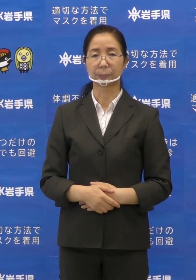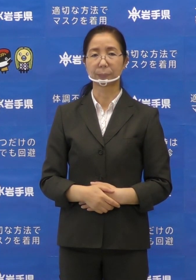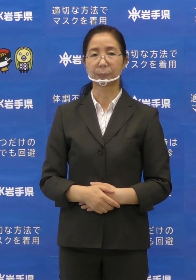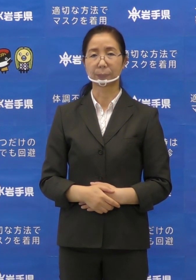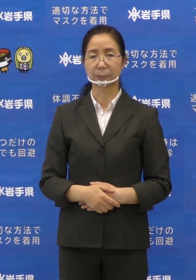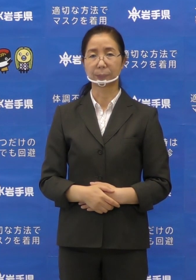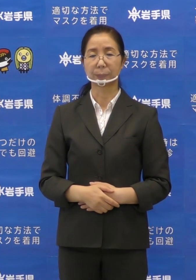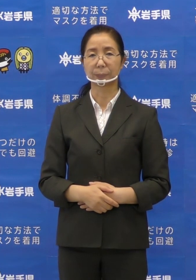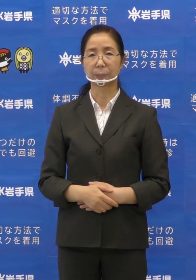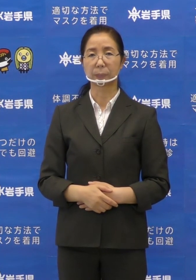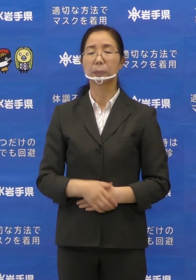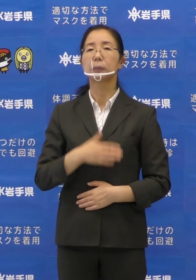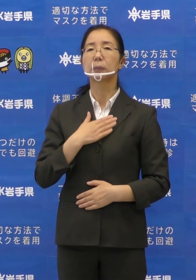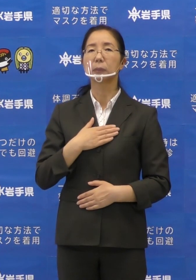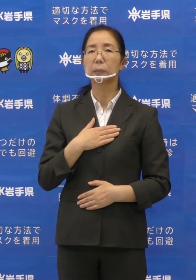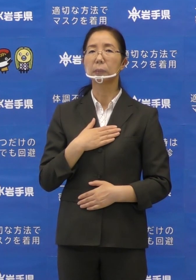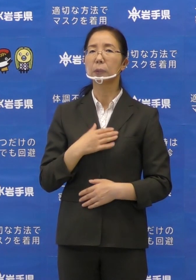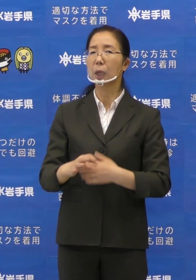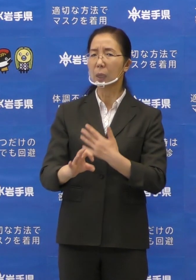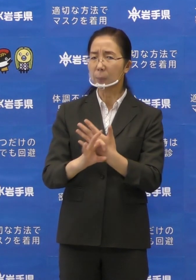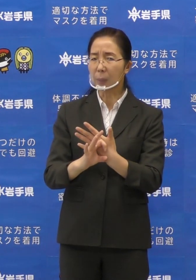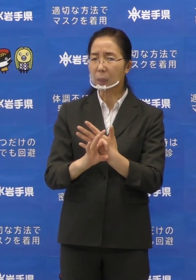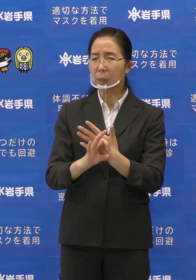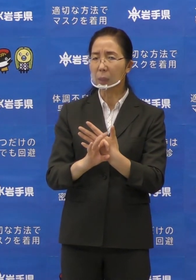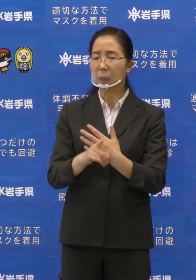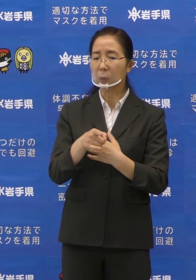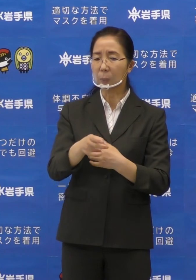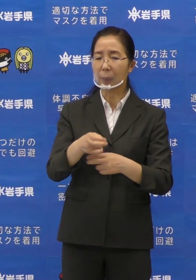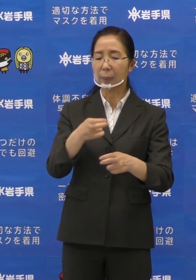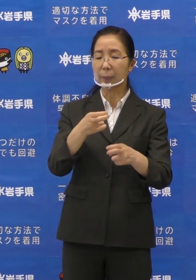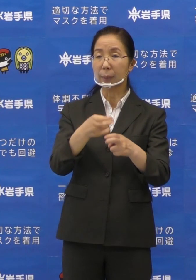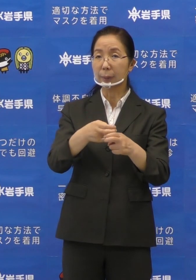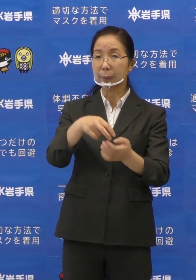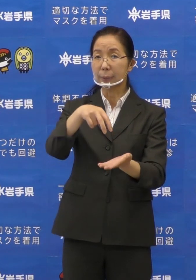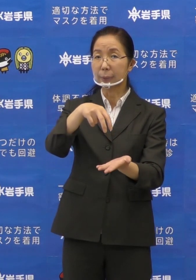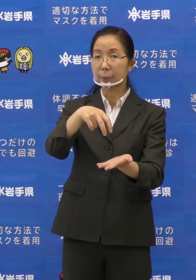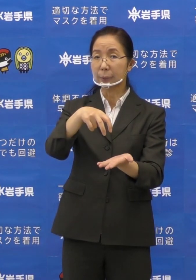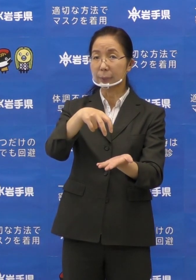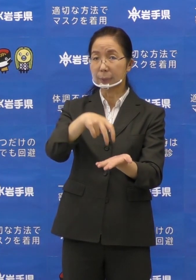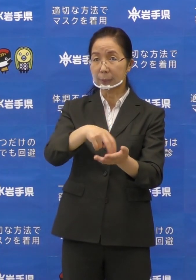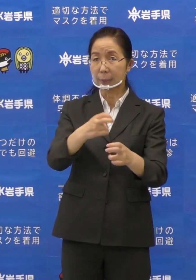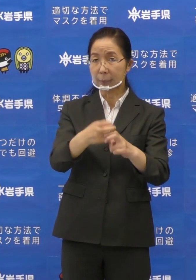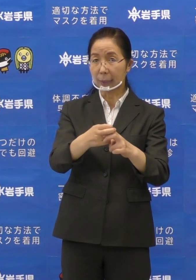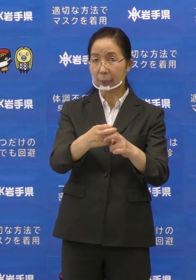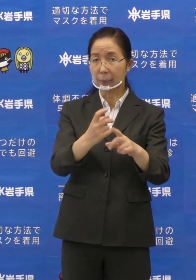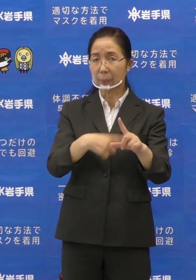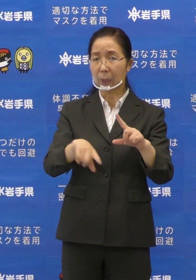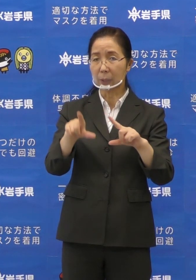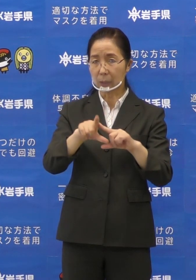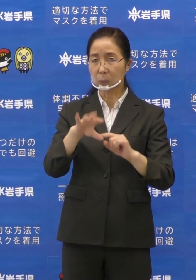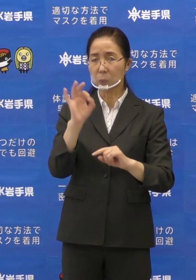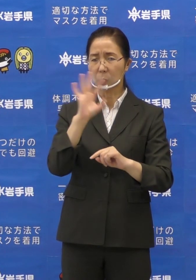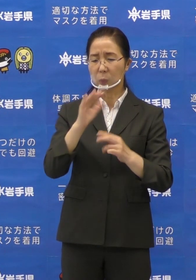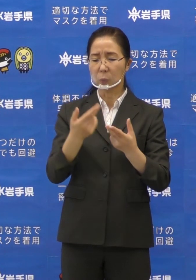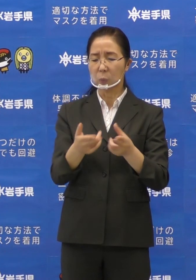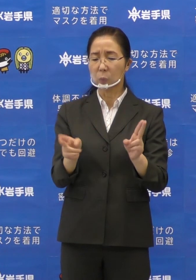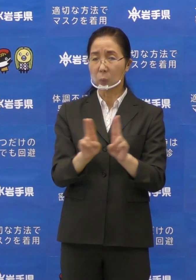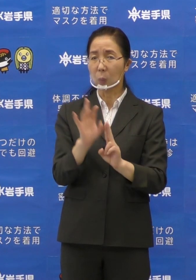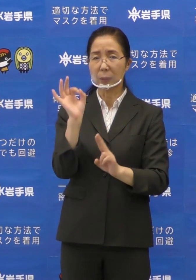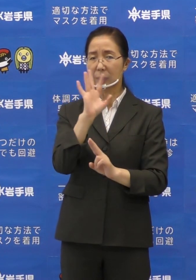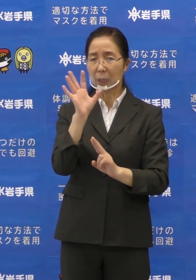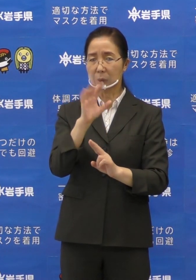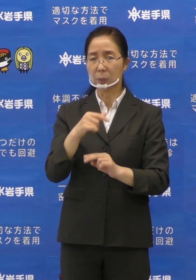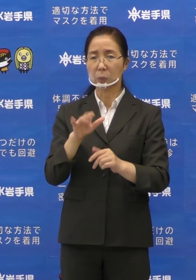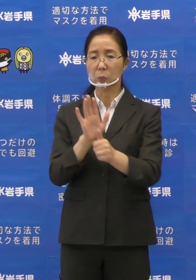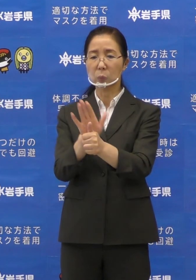ます。あのだとしたらですね、あの推薦するのは立憲民主党とかではなくて、あの完全に無所属であの推薦